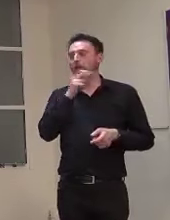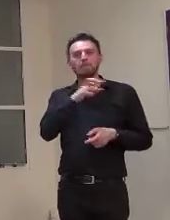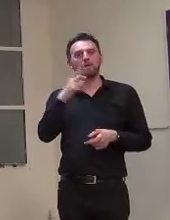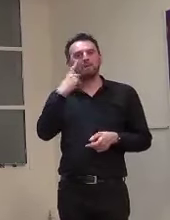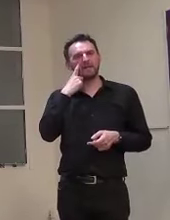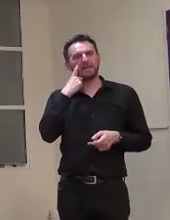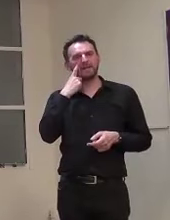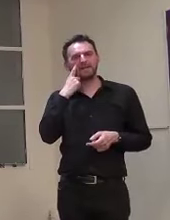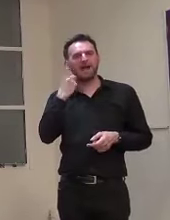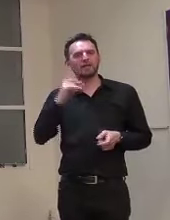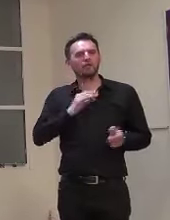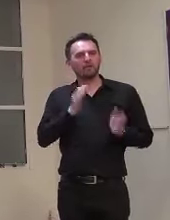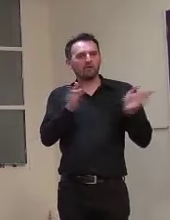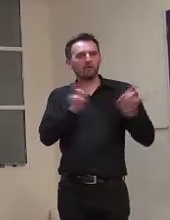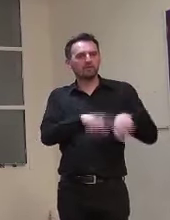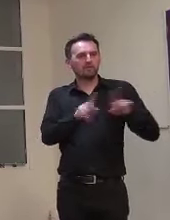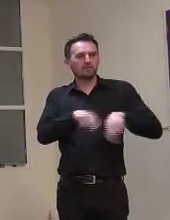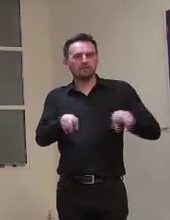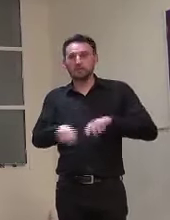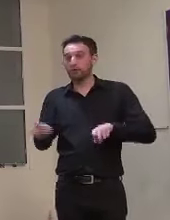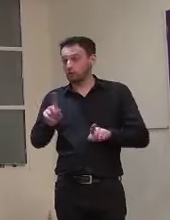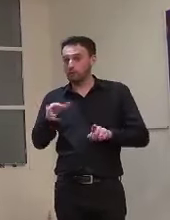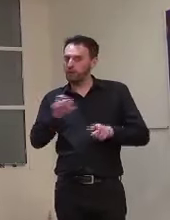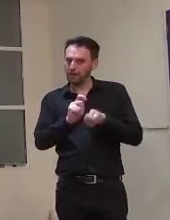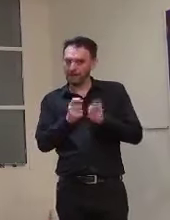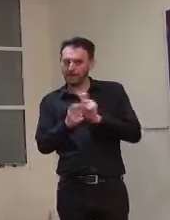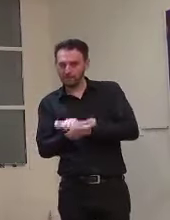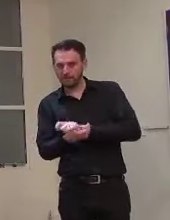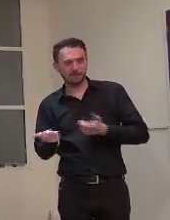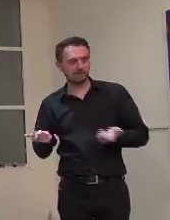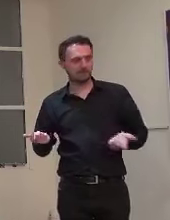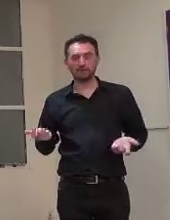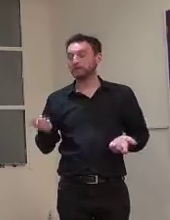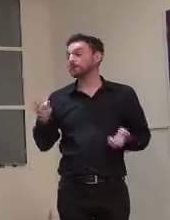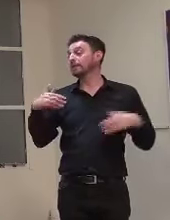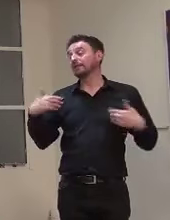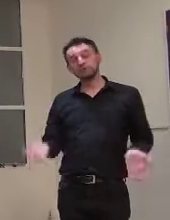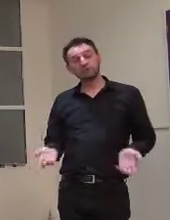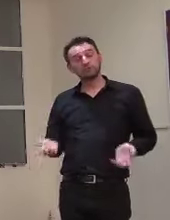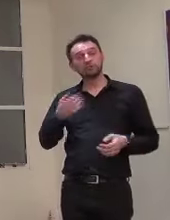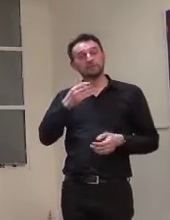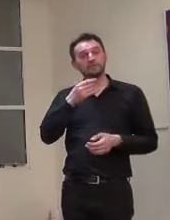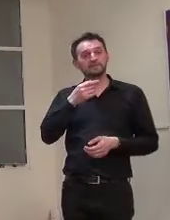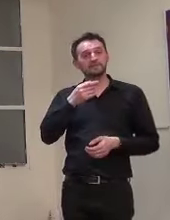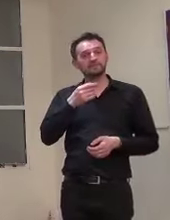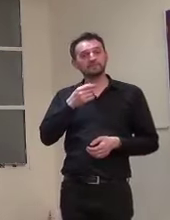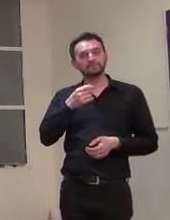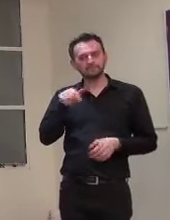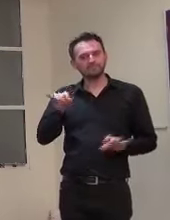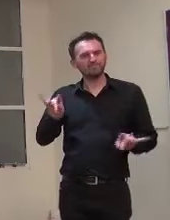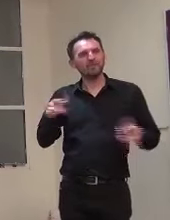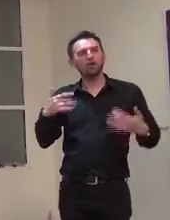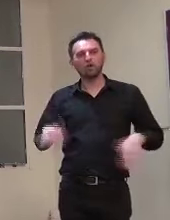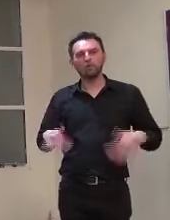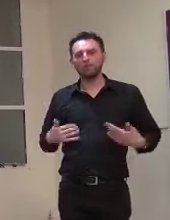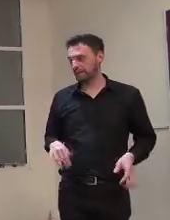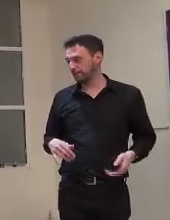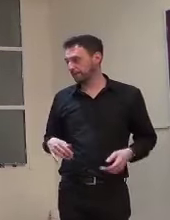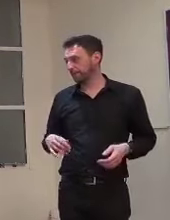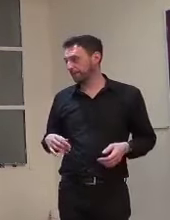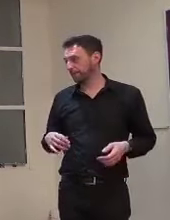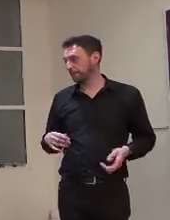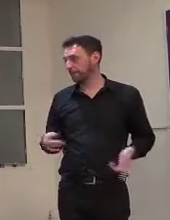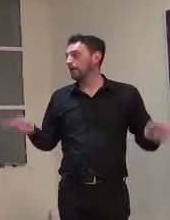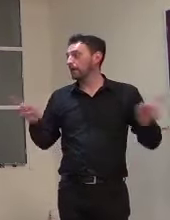del estado entonces realmente que es complejo hacen un